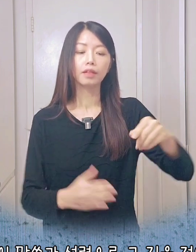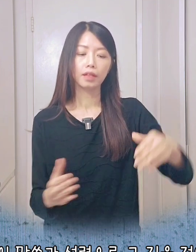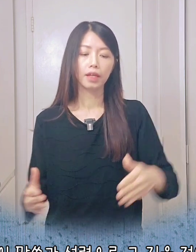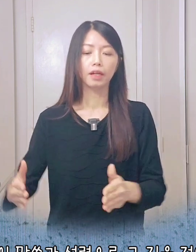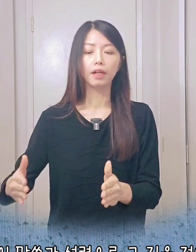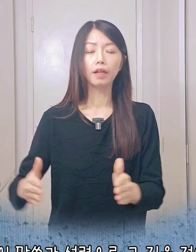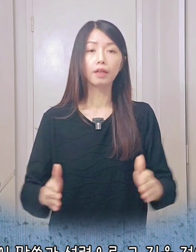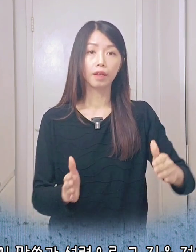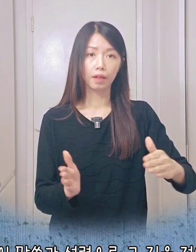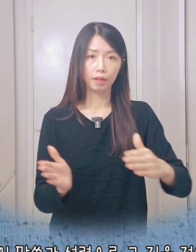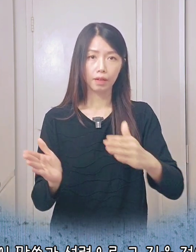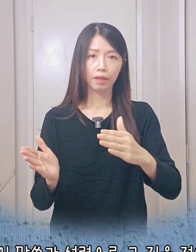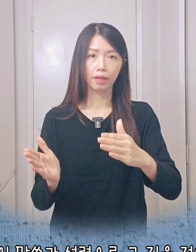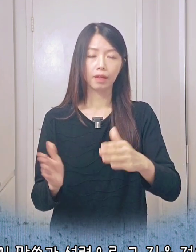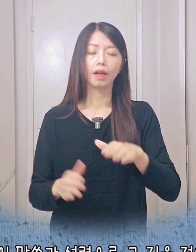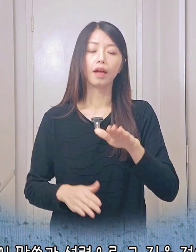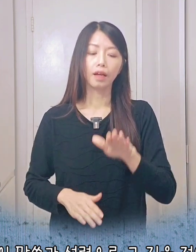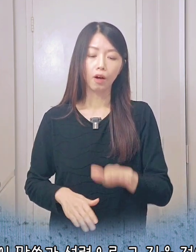그 길을